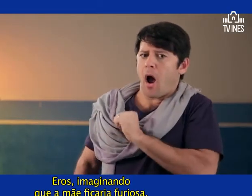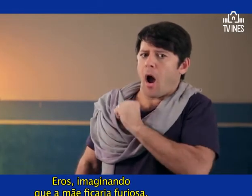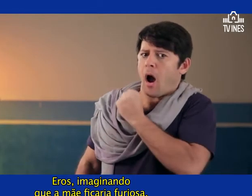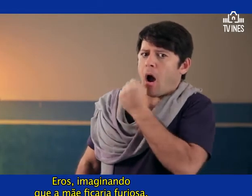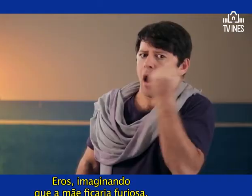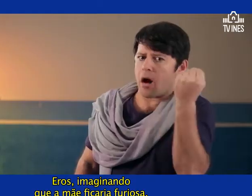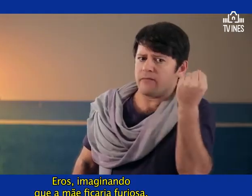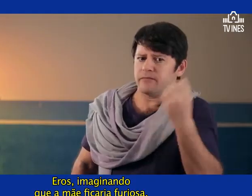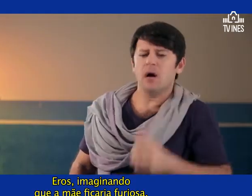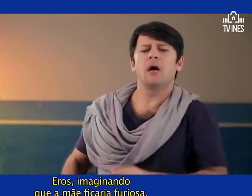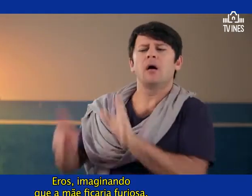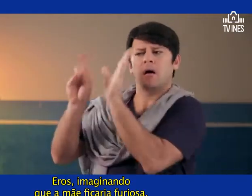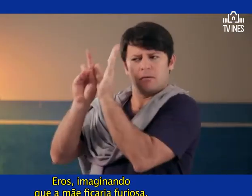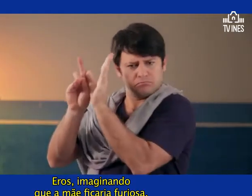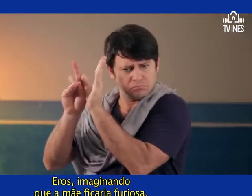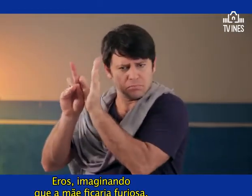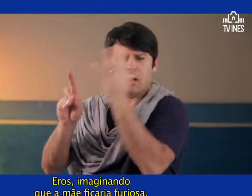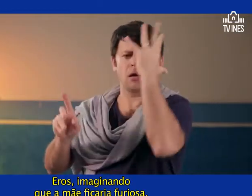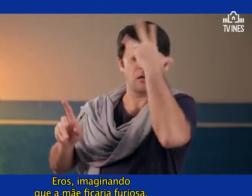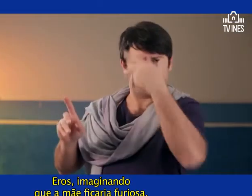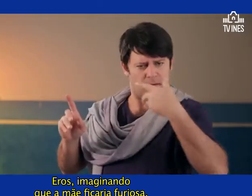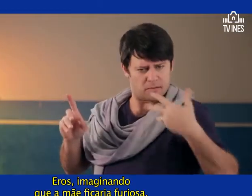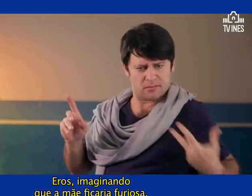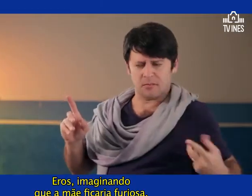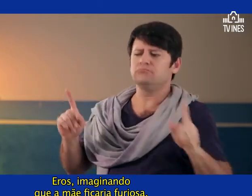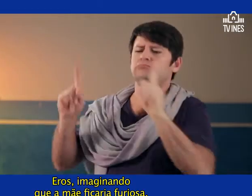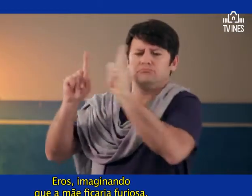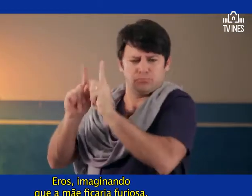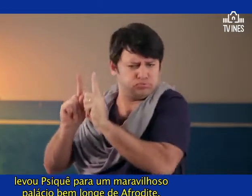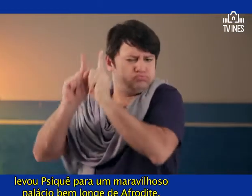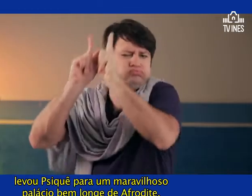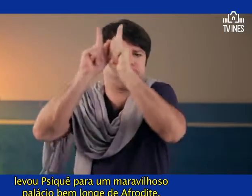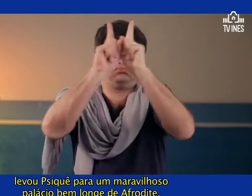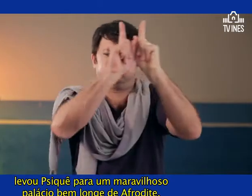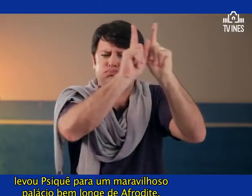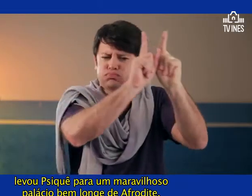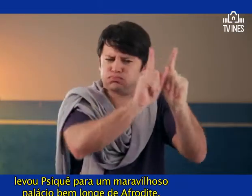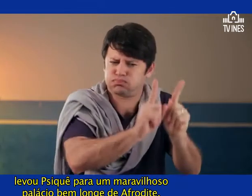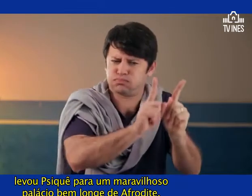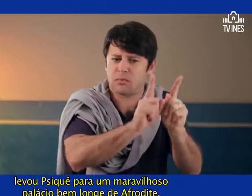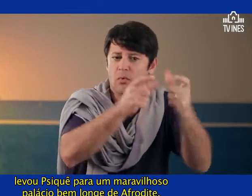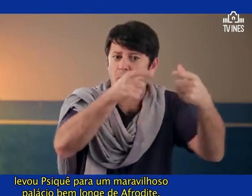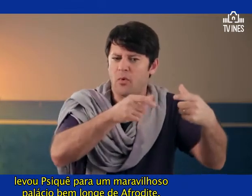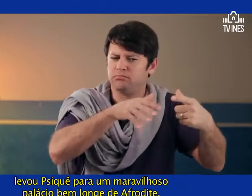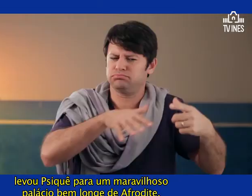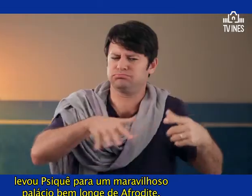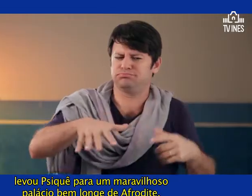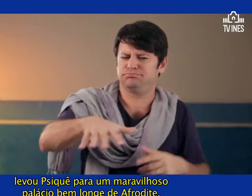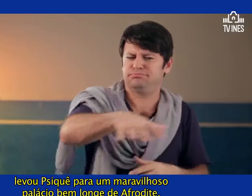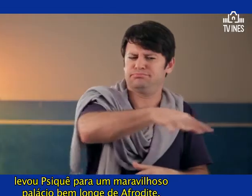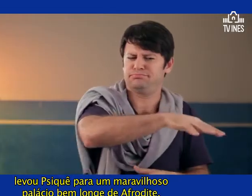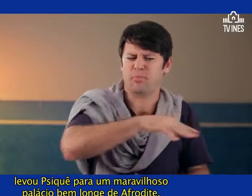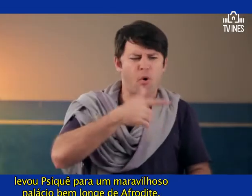que a mãe ficaria furiosa, levou Psyche para um maravilhoso palácio